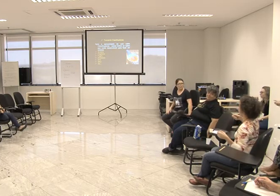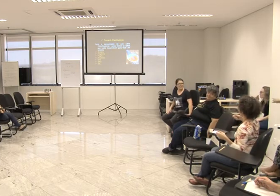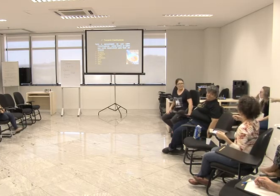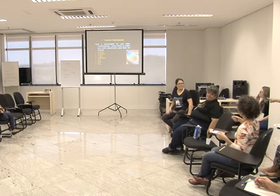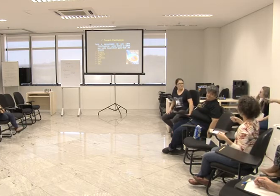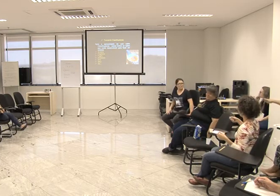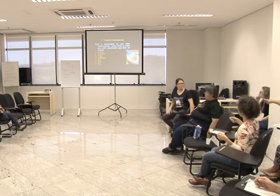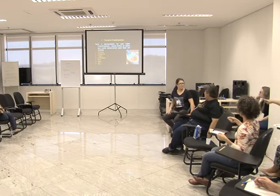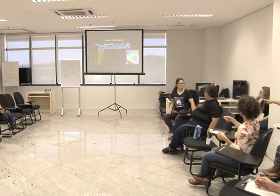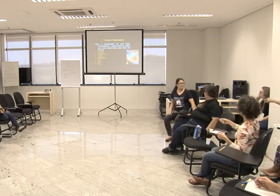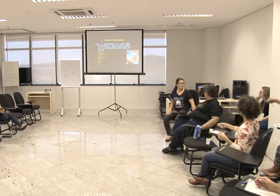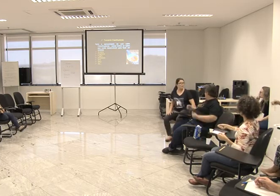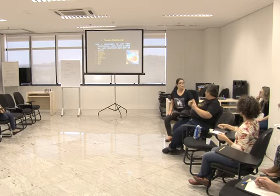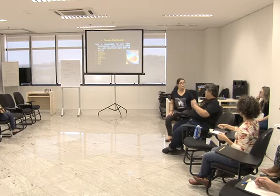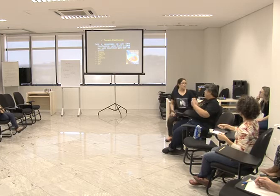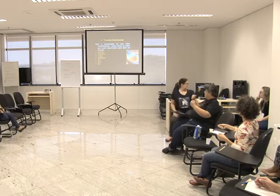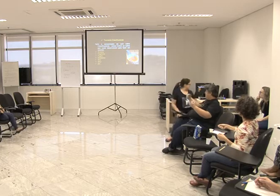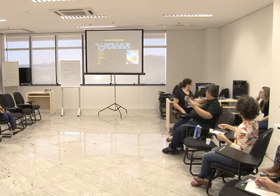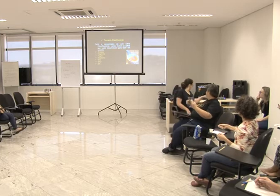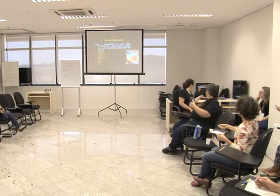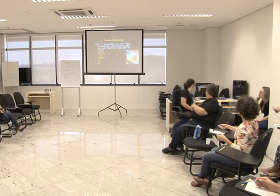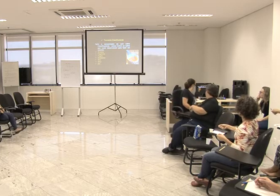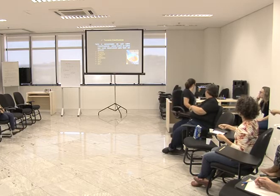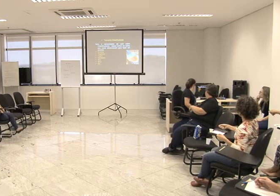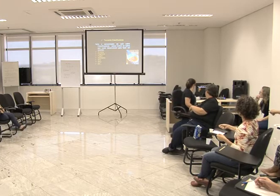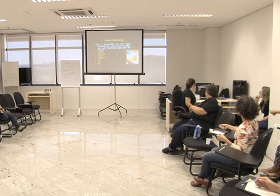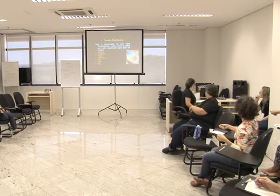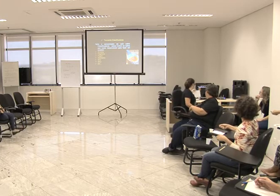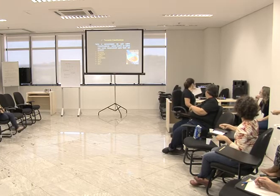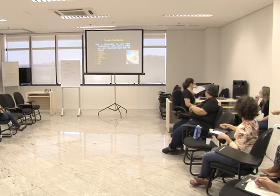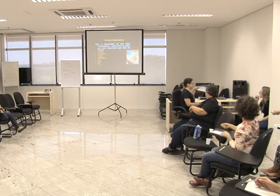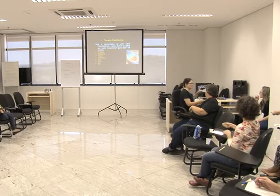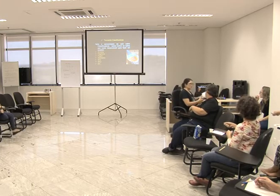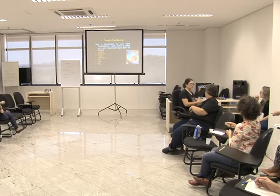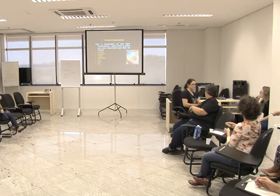lenha é mais gostoso. Assina. Tudo no fogão de lenha é mais gostoso, tudo.